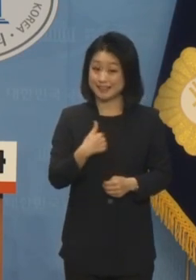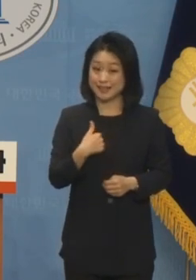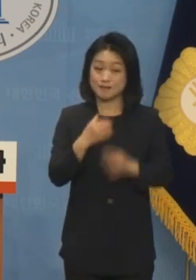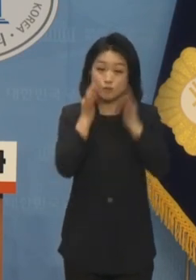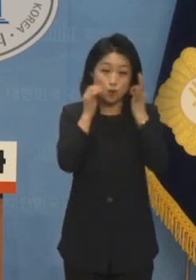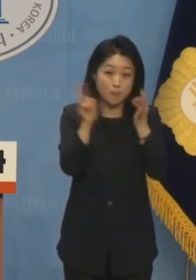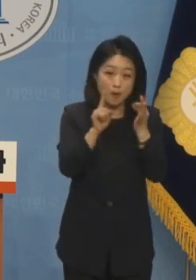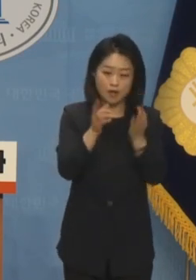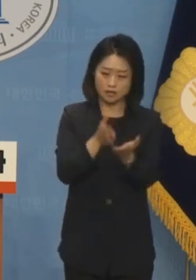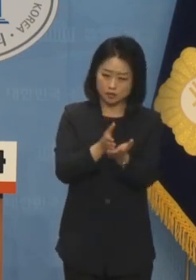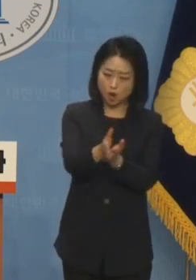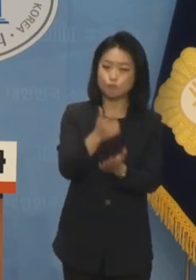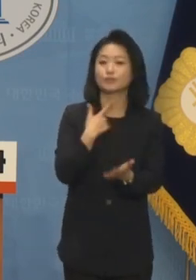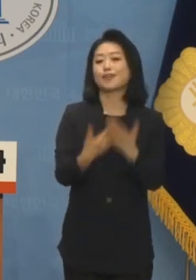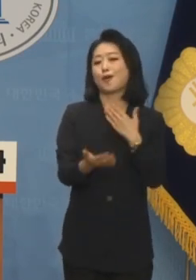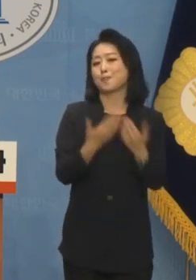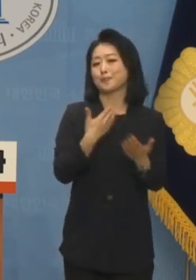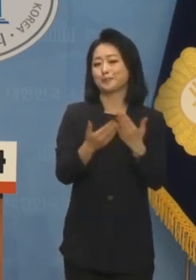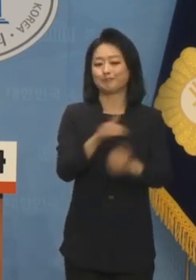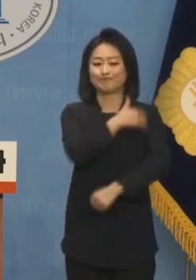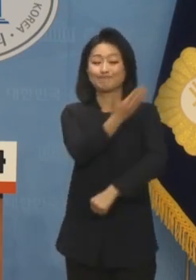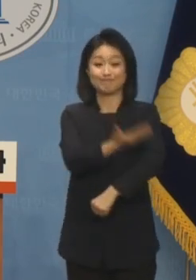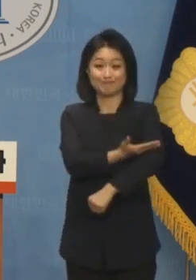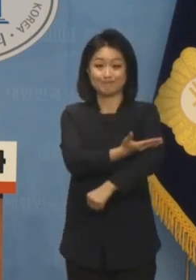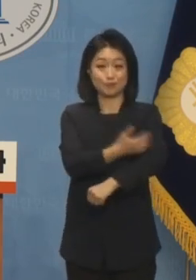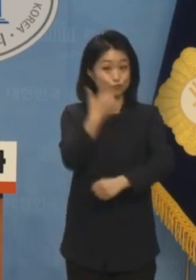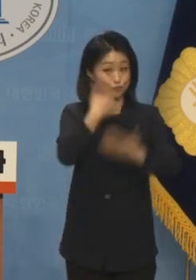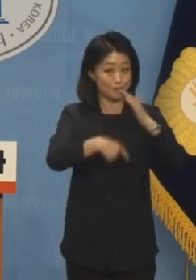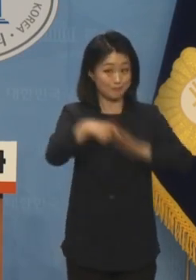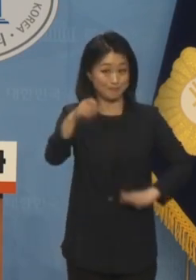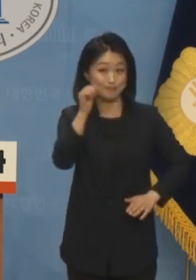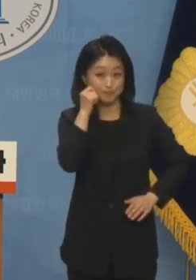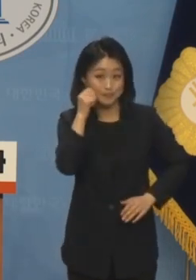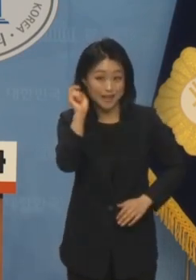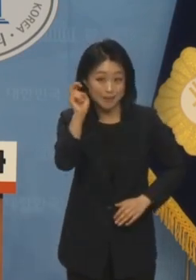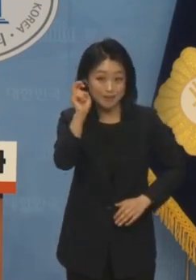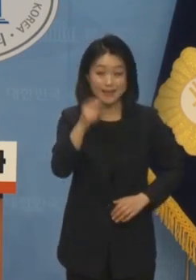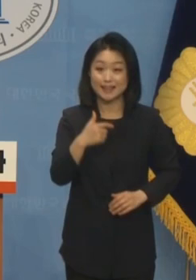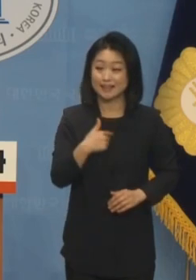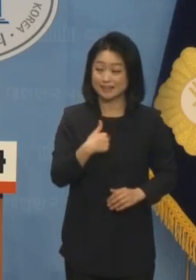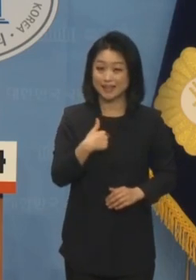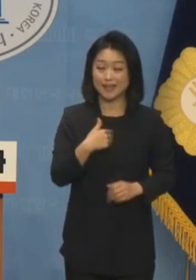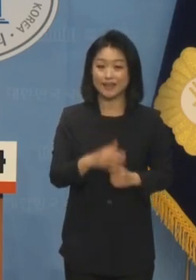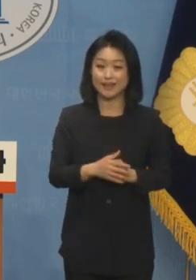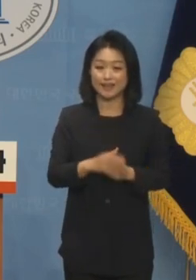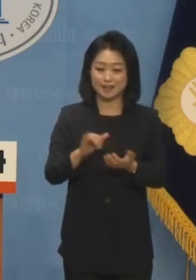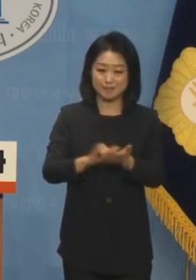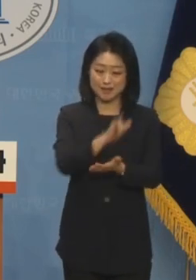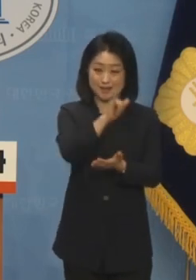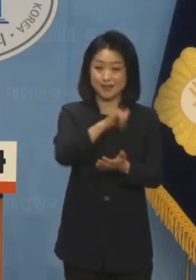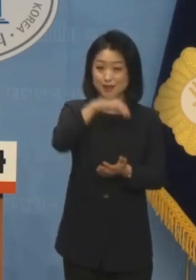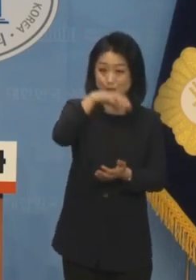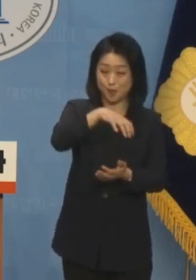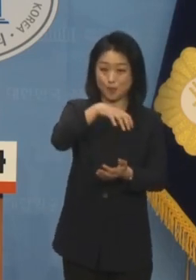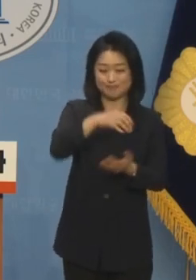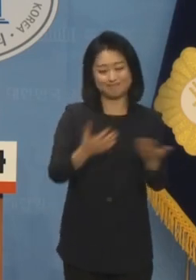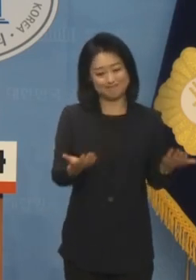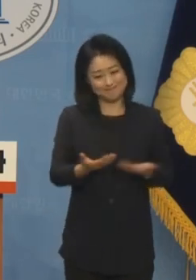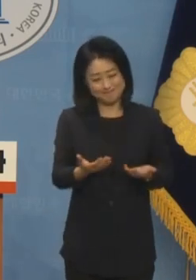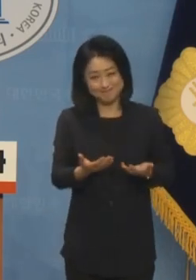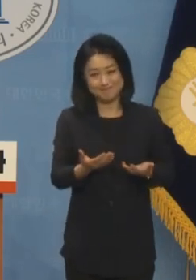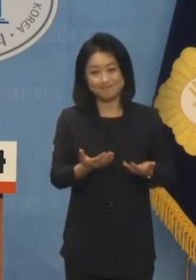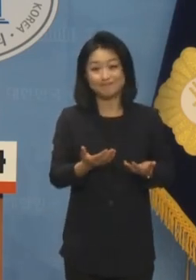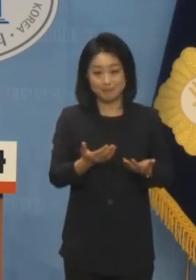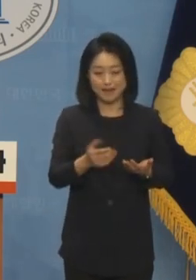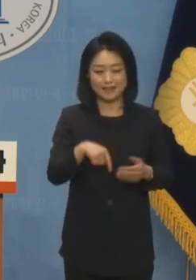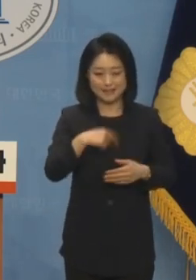것은 전문적인 경험과 능력일 것입니다. 저는 항공사 승무원으로 시작해 직장을 박차고 나와